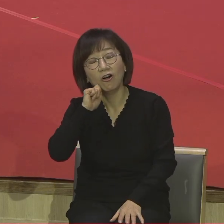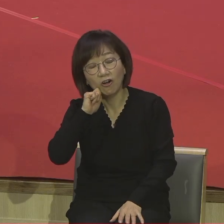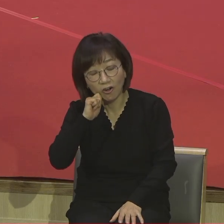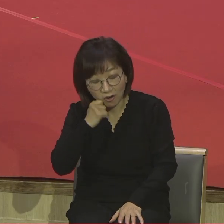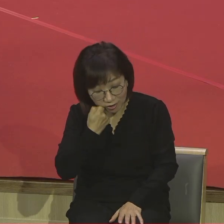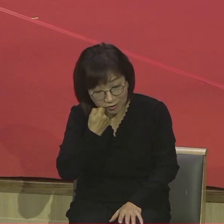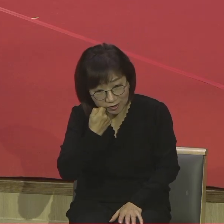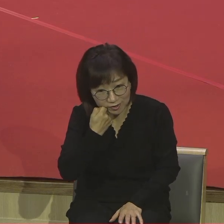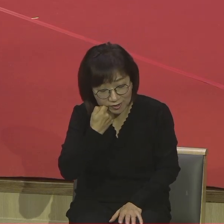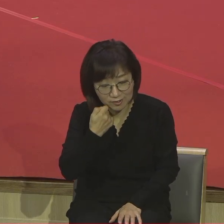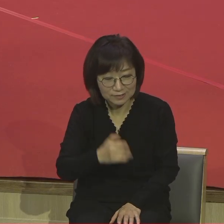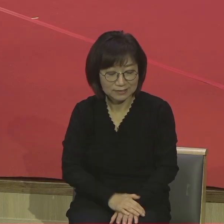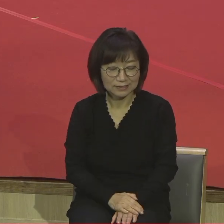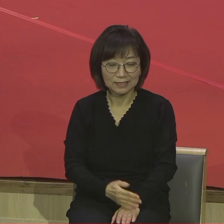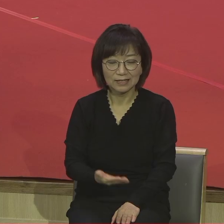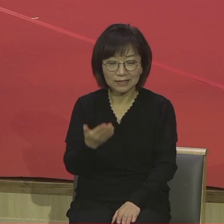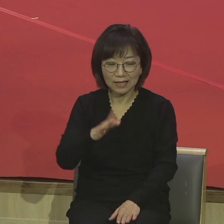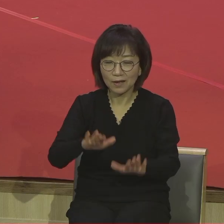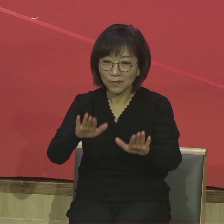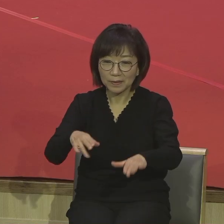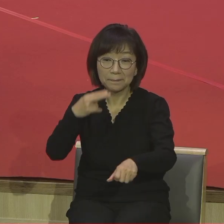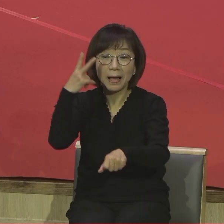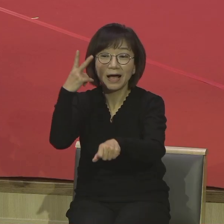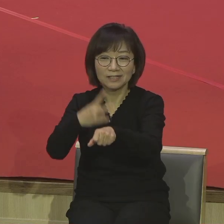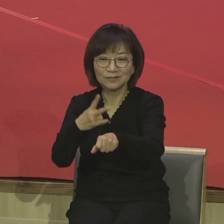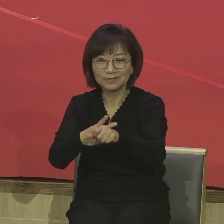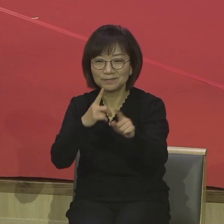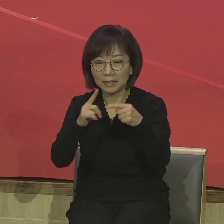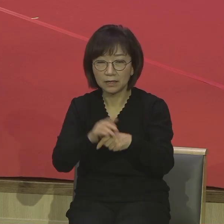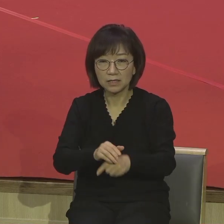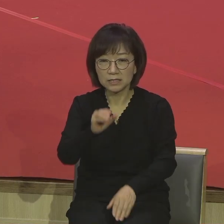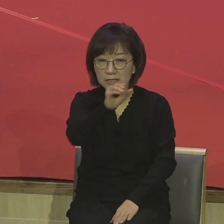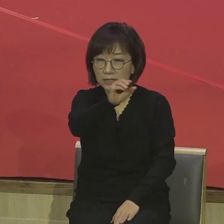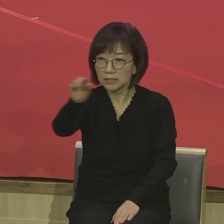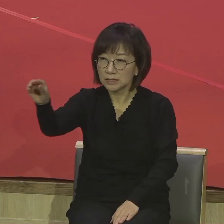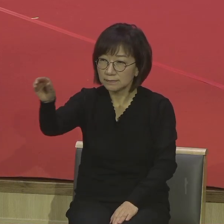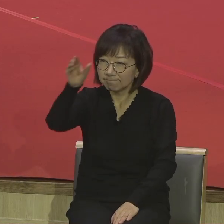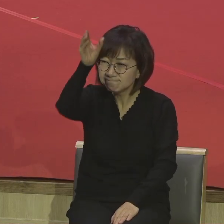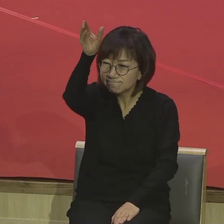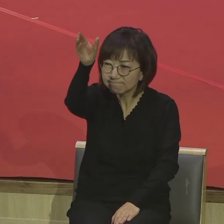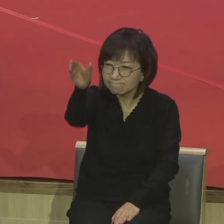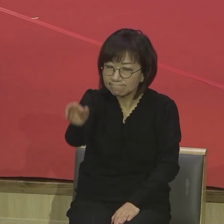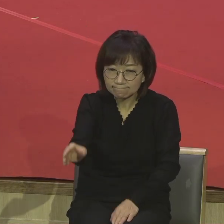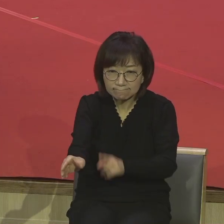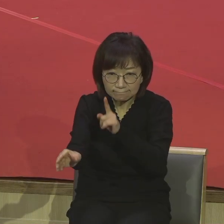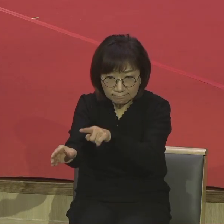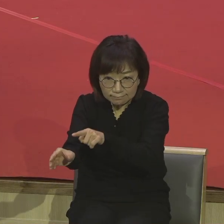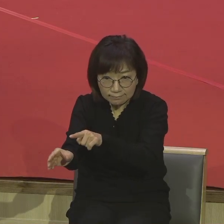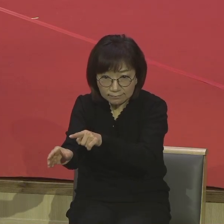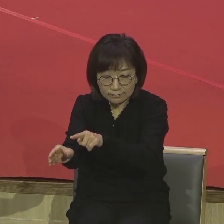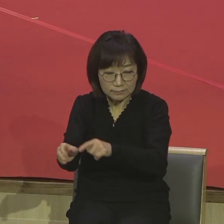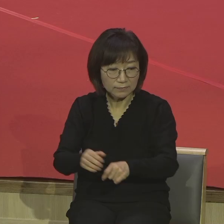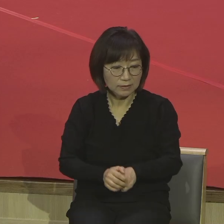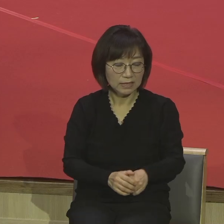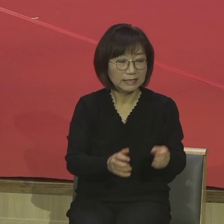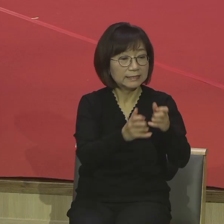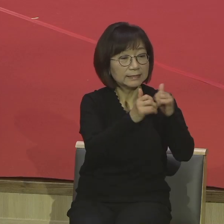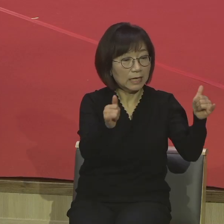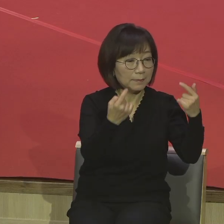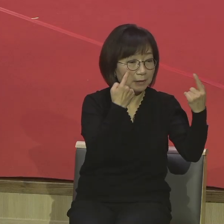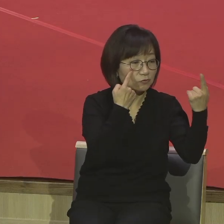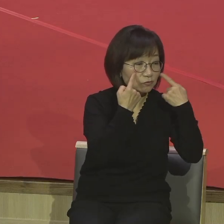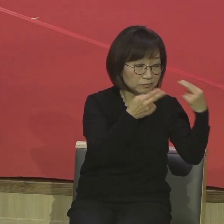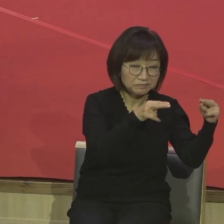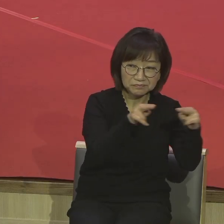그런데 사도 바울은 당당하게 선포합니다. 십자가의 도가 사람의 눈에는